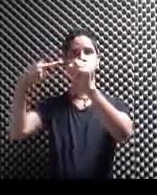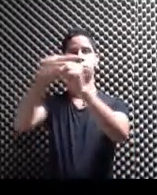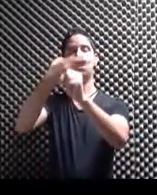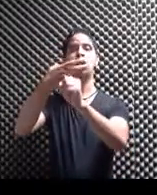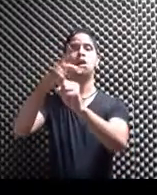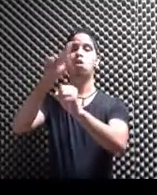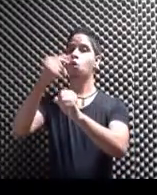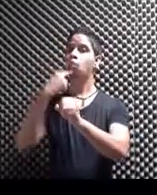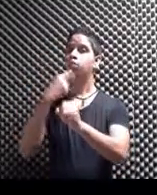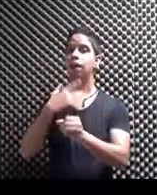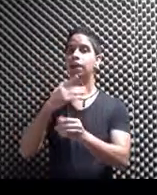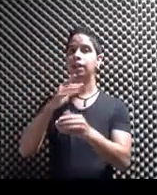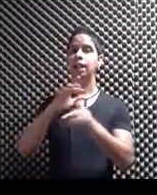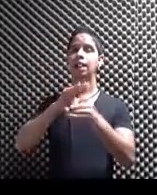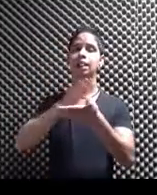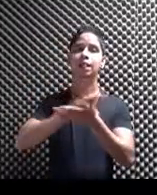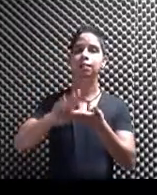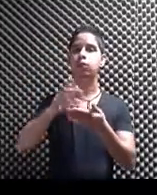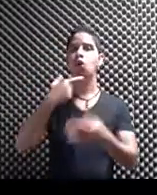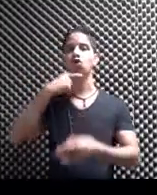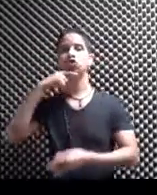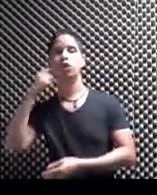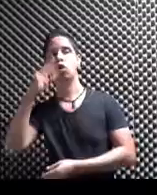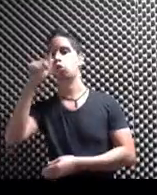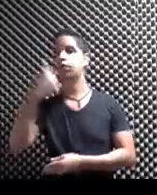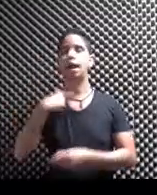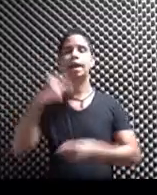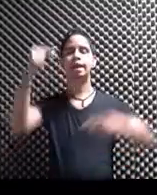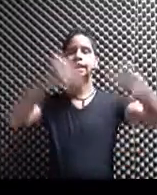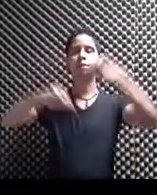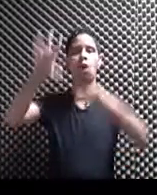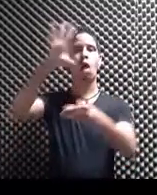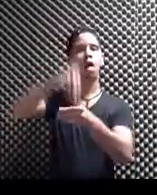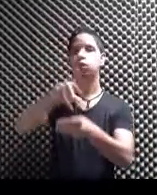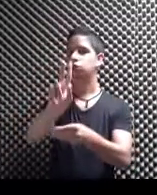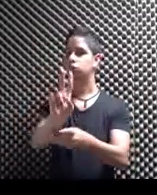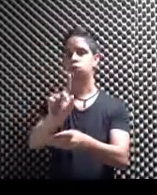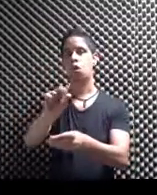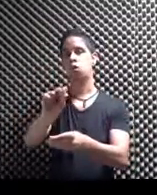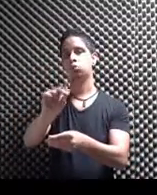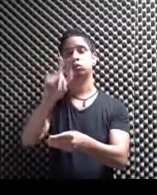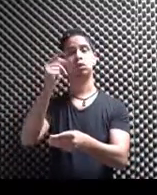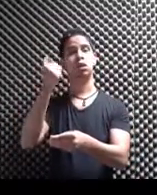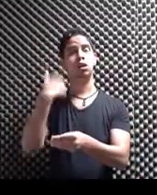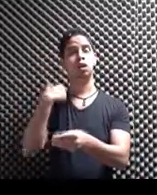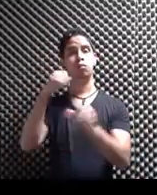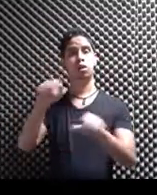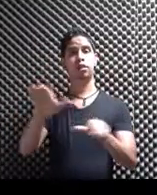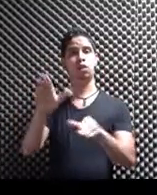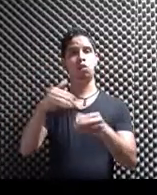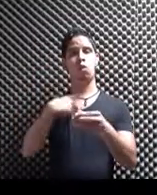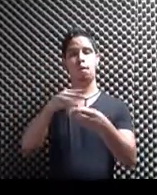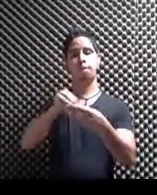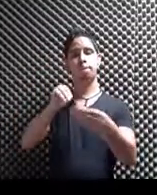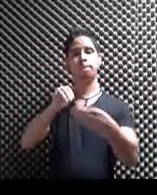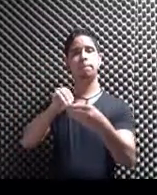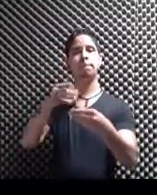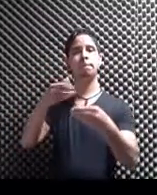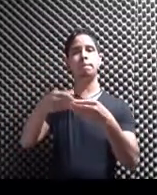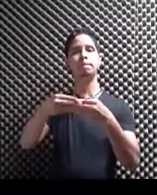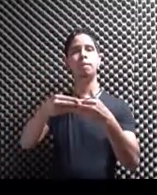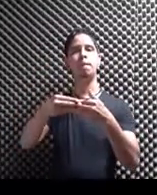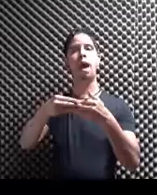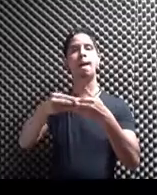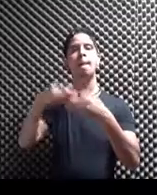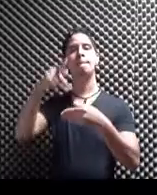procesado químicamente por favor debe guardarle en una bolsita plástica reusable y lo puede hacerlo de dos formas o lo entrega físicamente